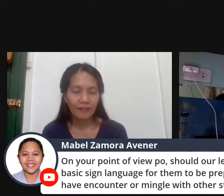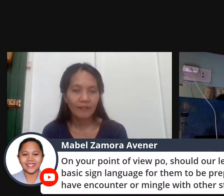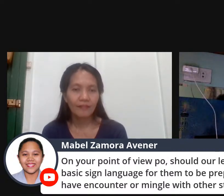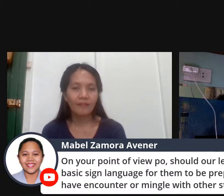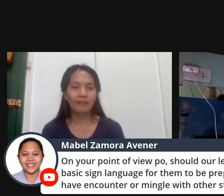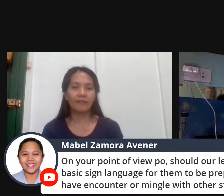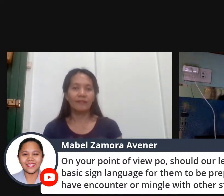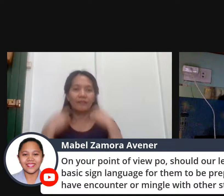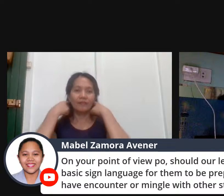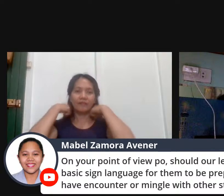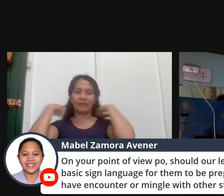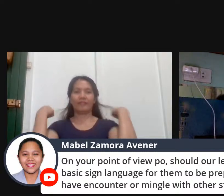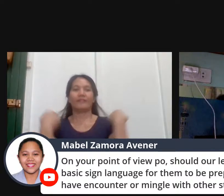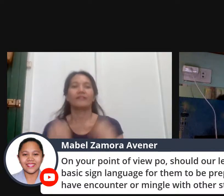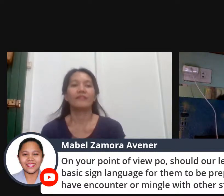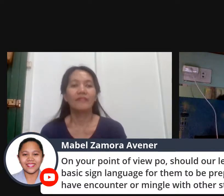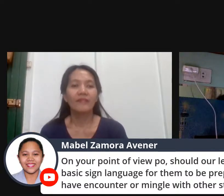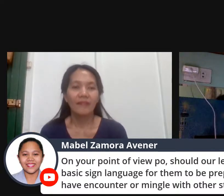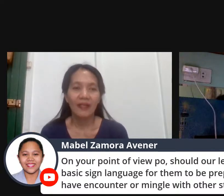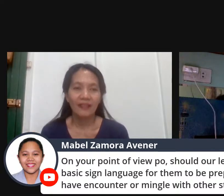with other students with difficulty?